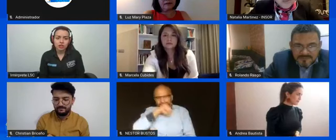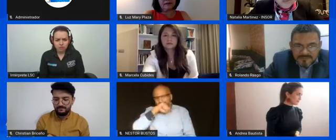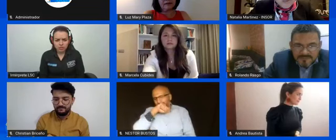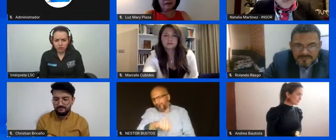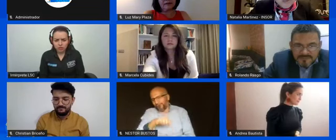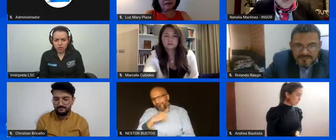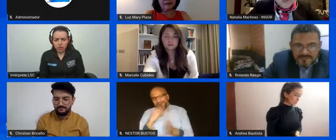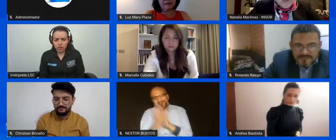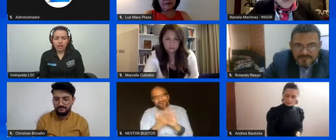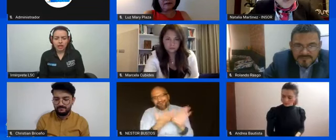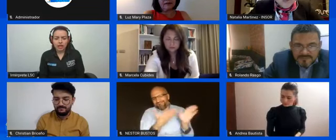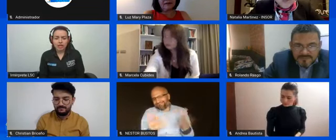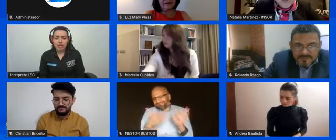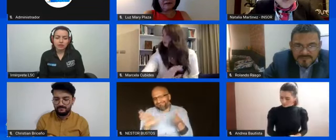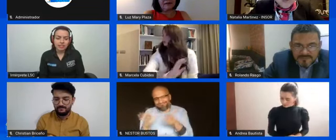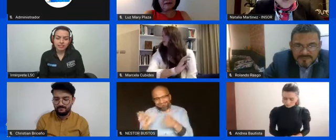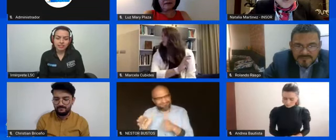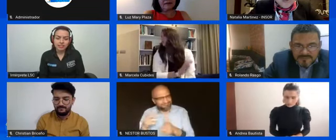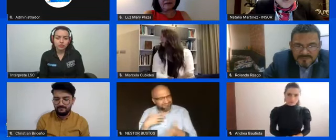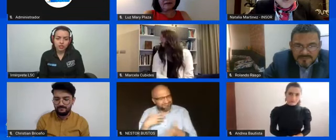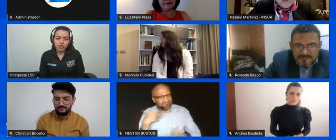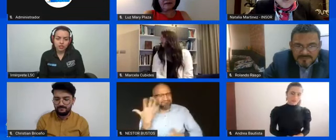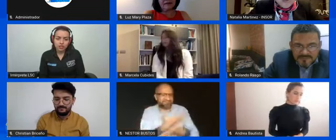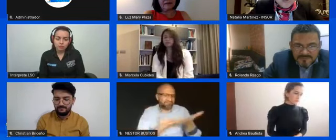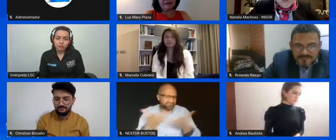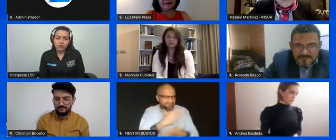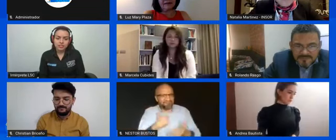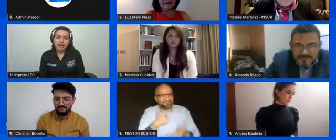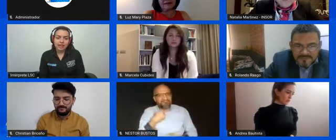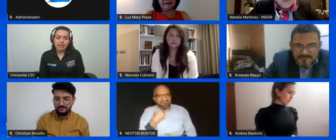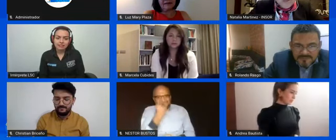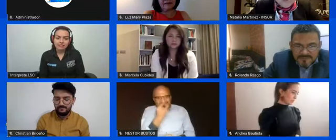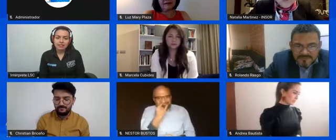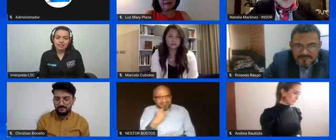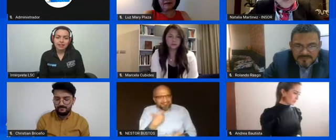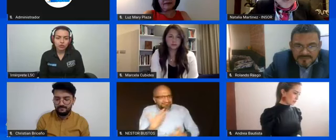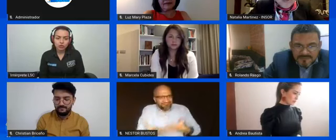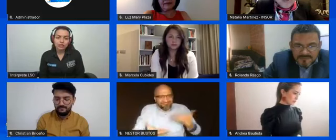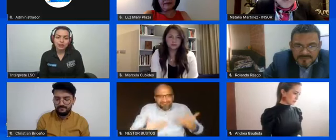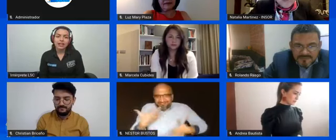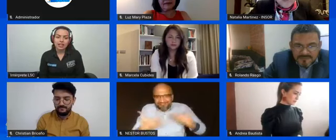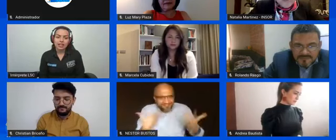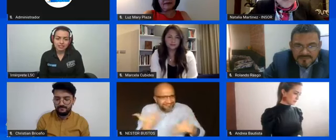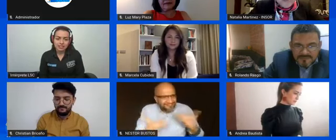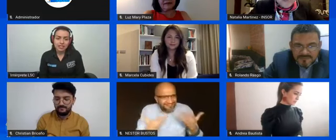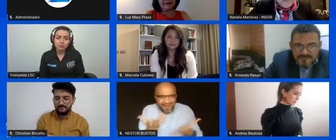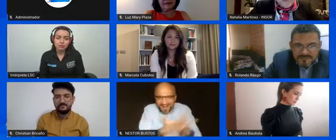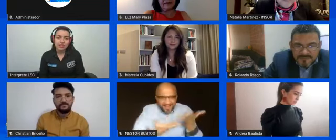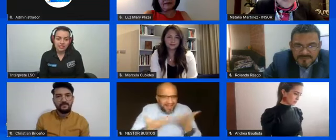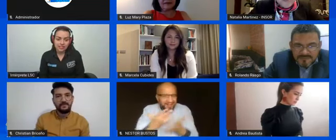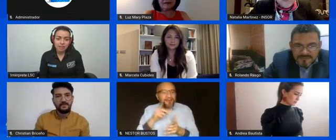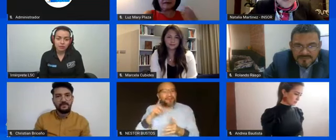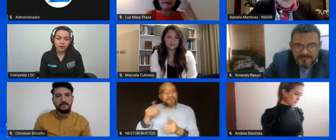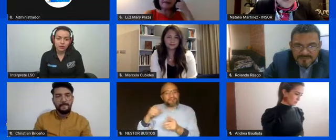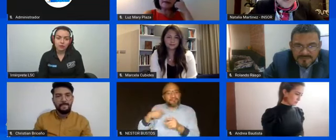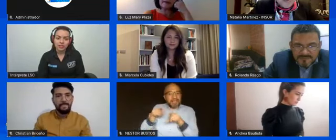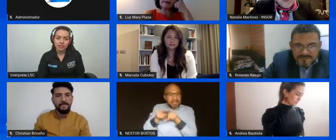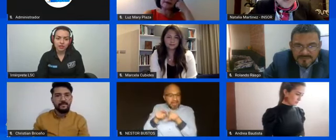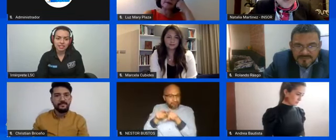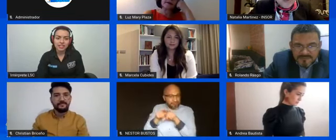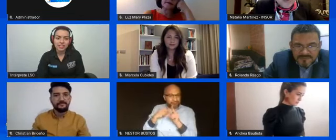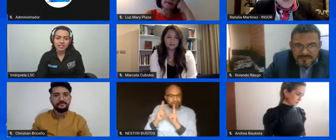llevo haciendo más o menos alrededor de 25 años, y pues me encanta mucho el tema de la lengua de señas,